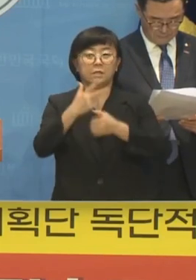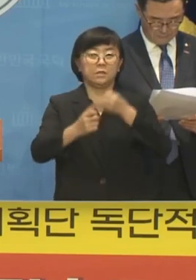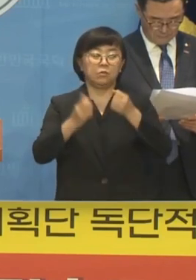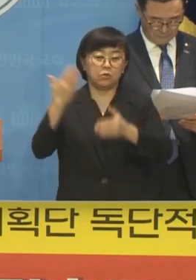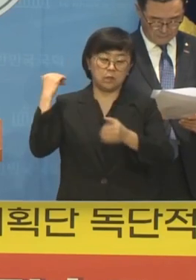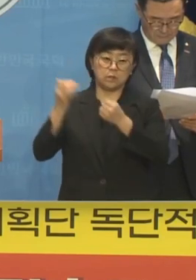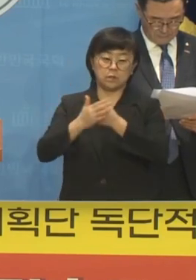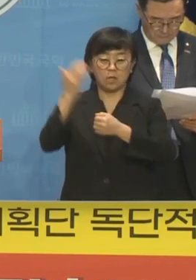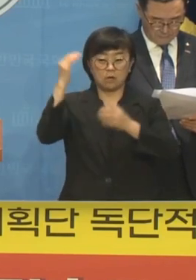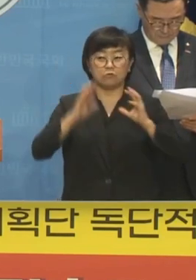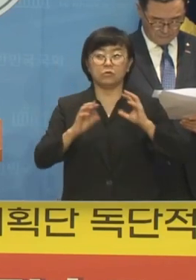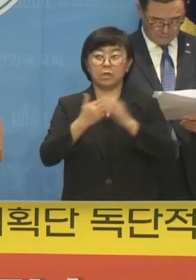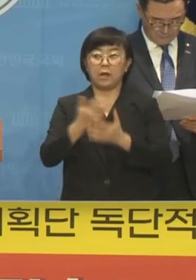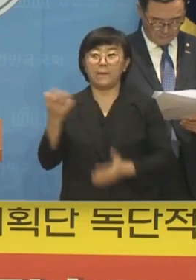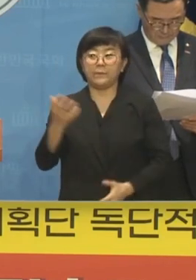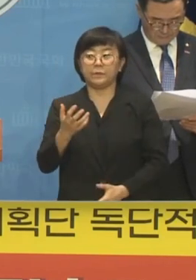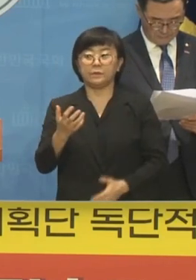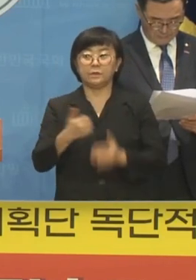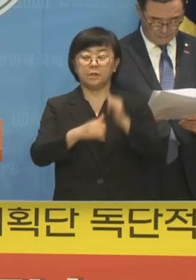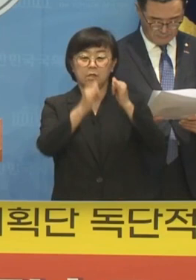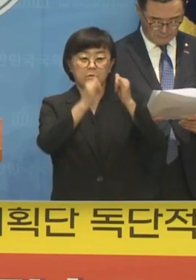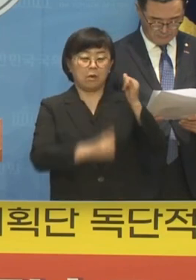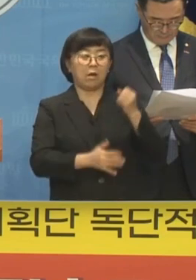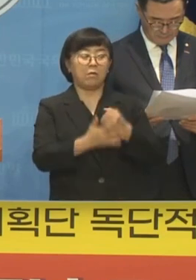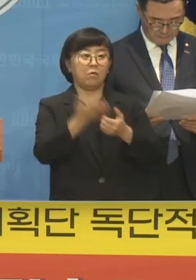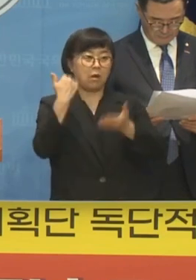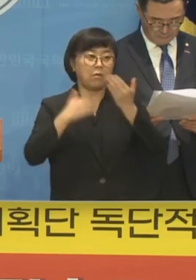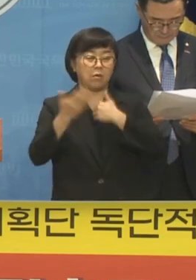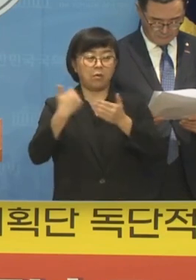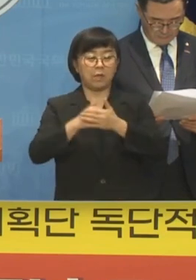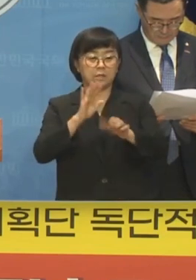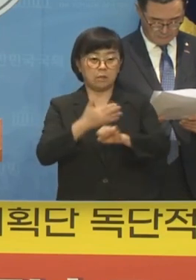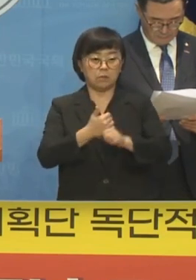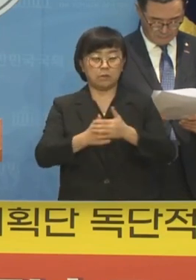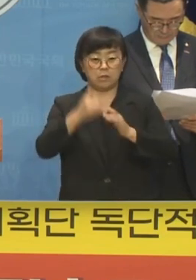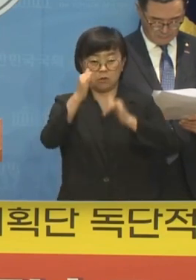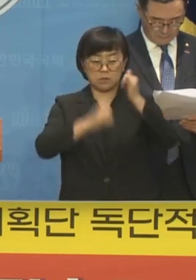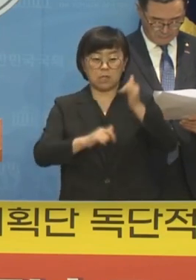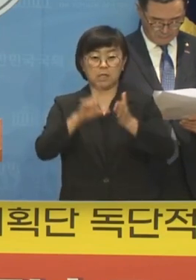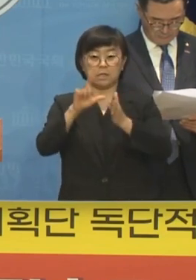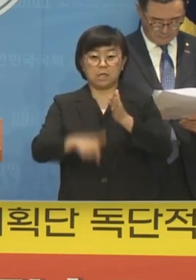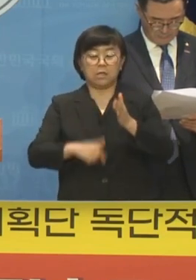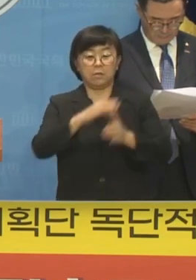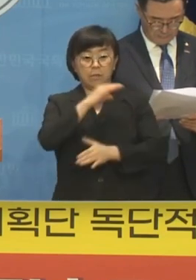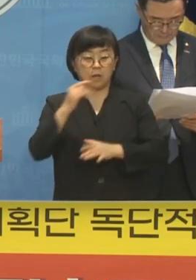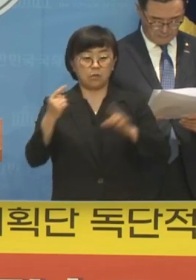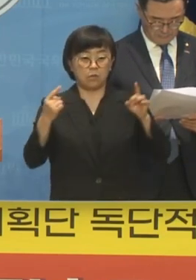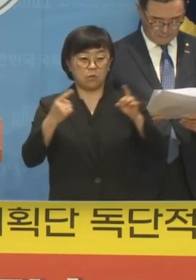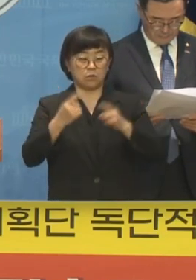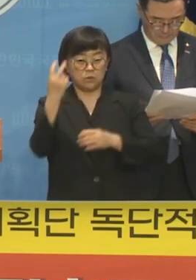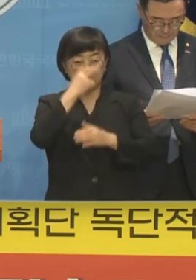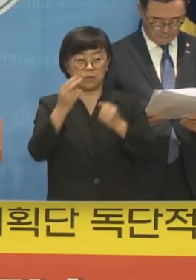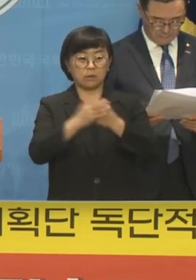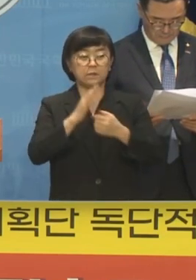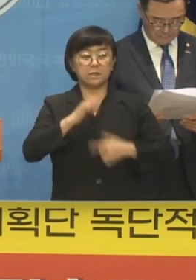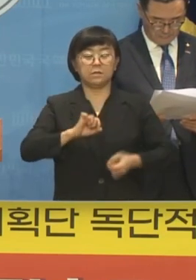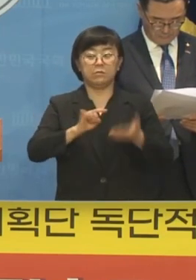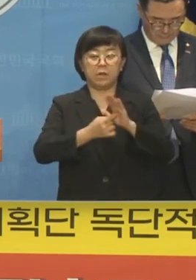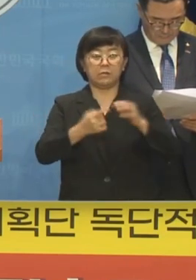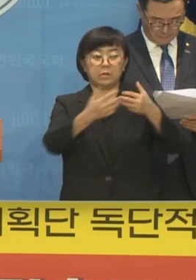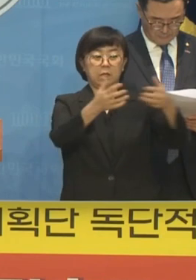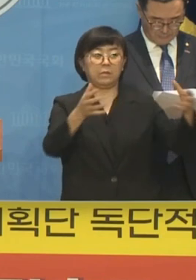전 대한민국의 아픈 각오와 애국된 역사의 시간을 올바르게 조사하여 진실을 알리려는